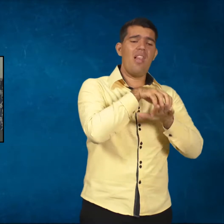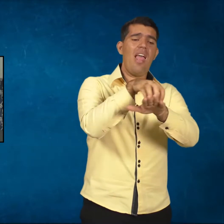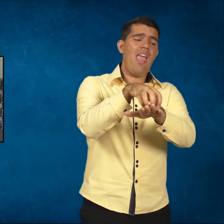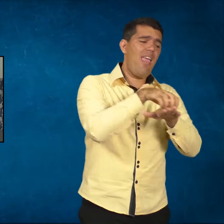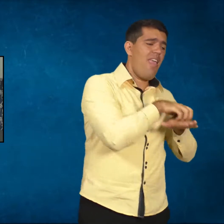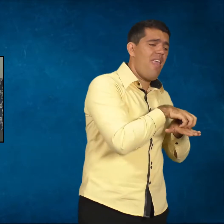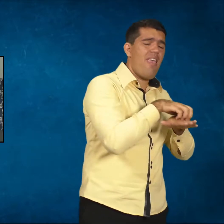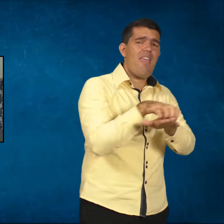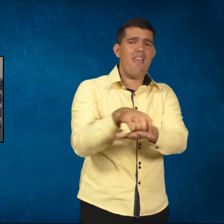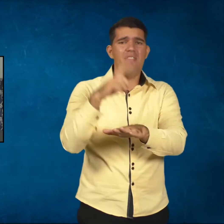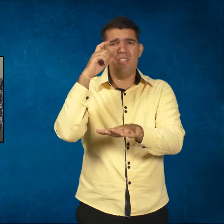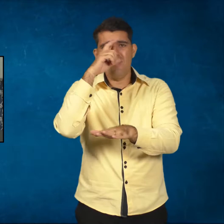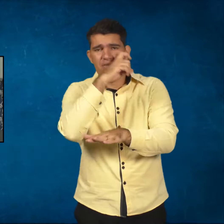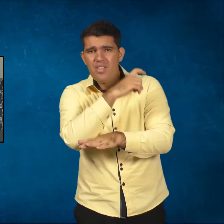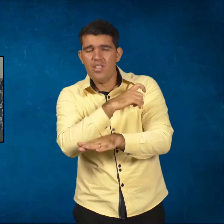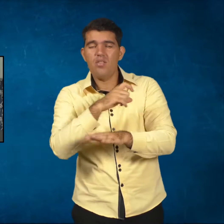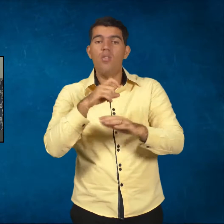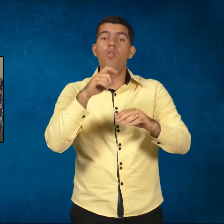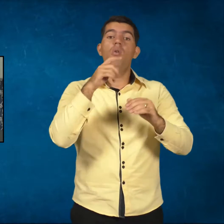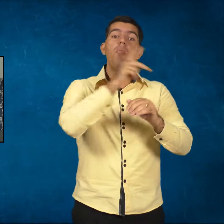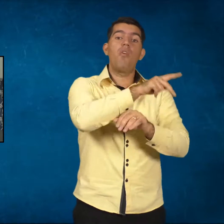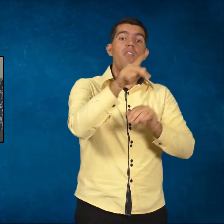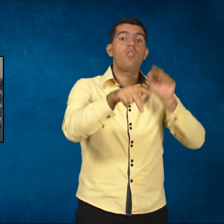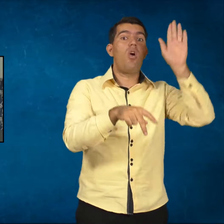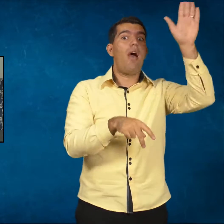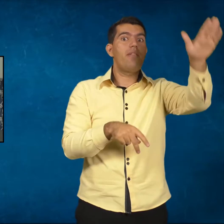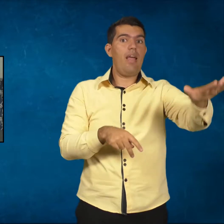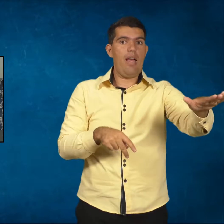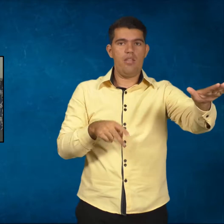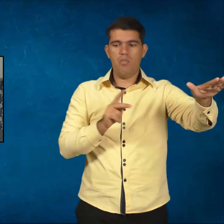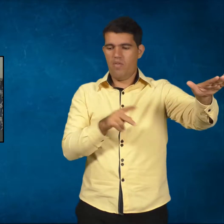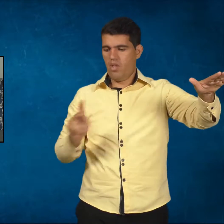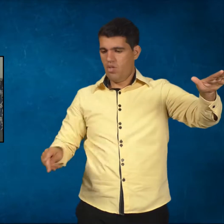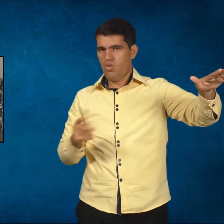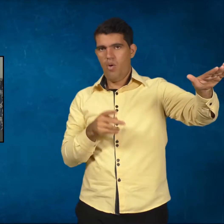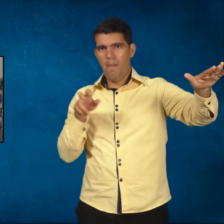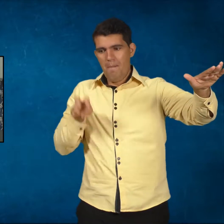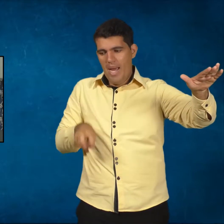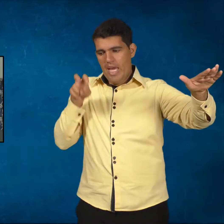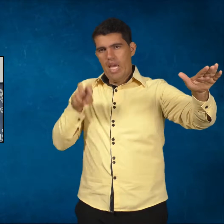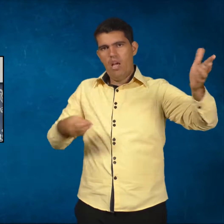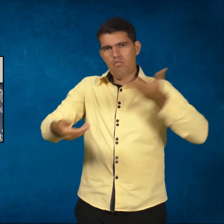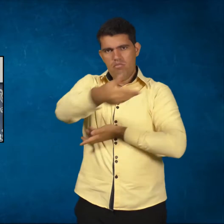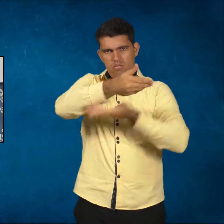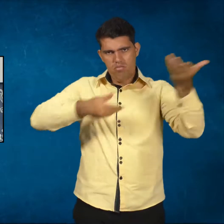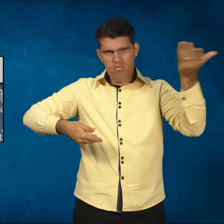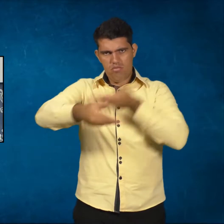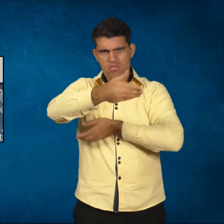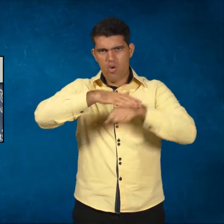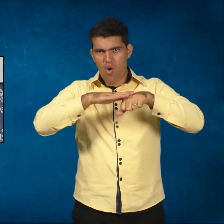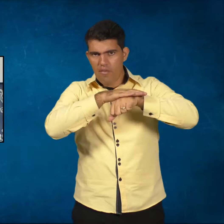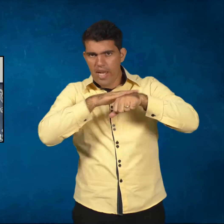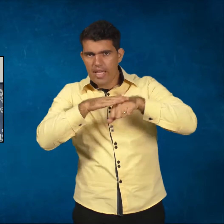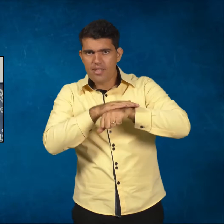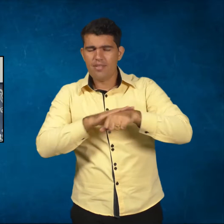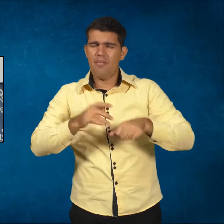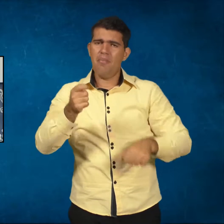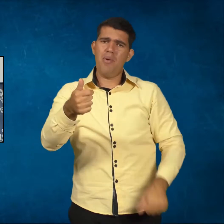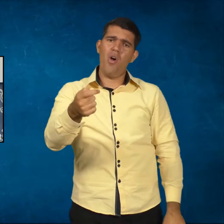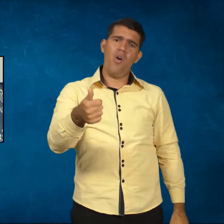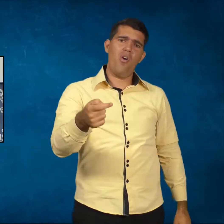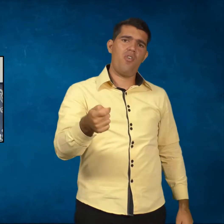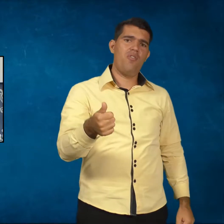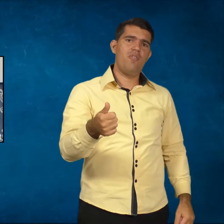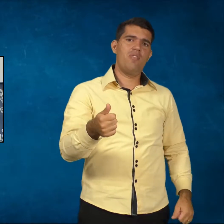transporte. E o professor do contraturno pouco interage com o do outro turno. Tá? Nós temos escolas de